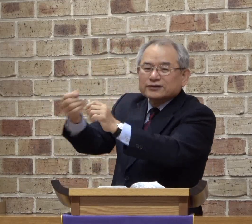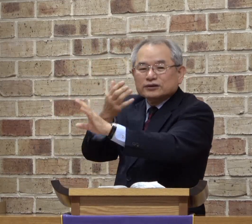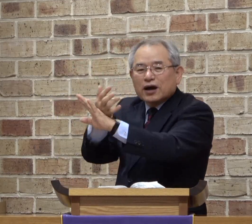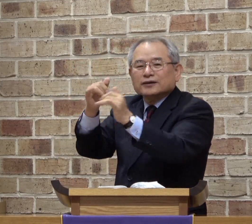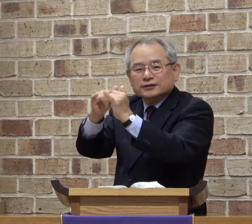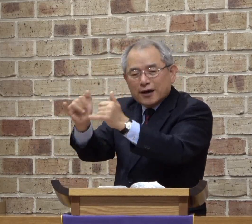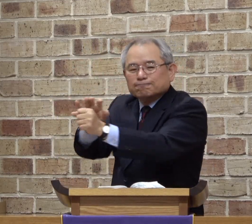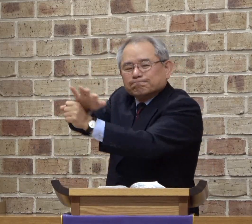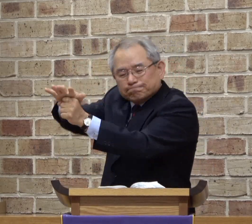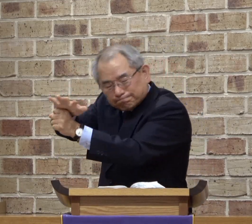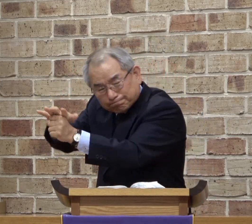몸속에